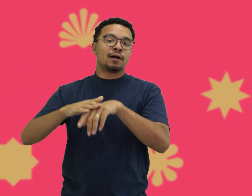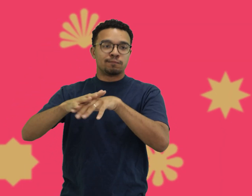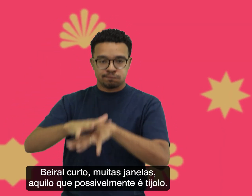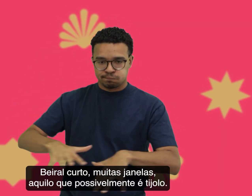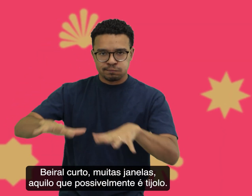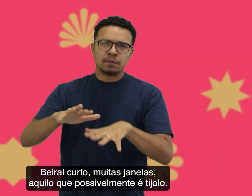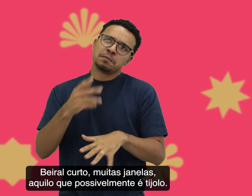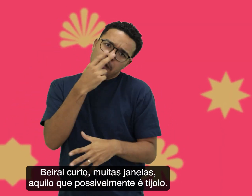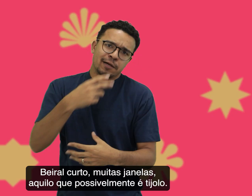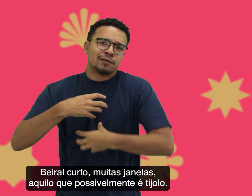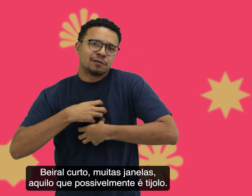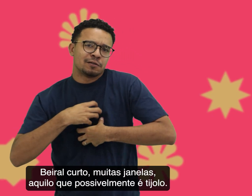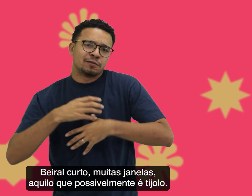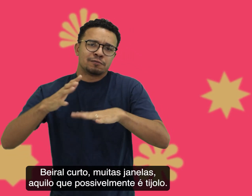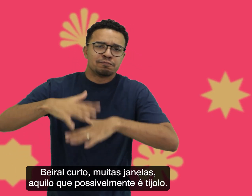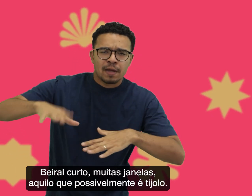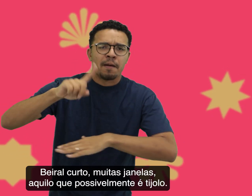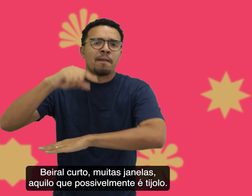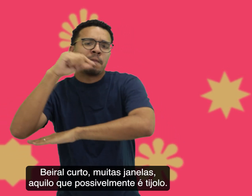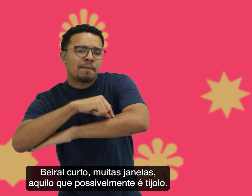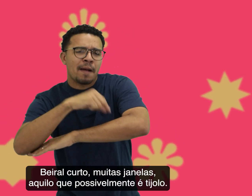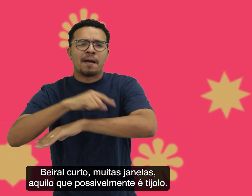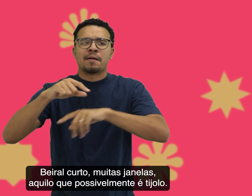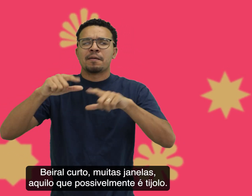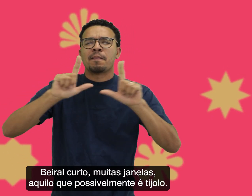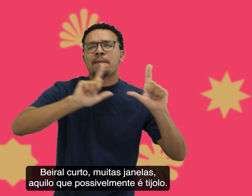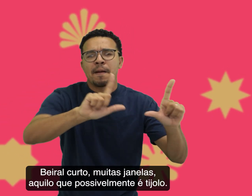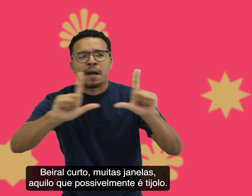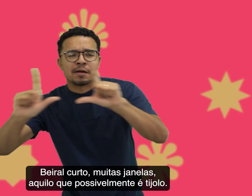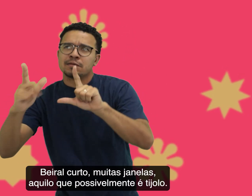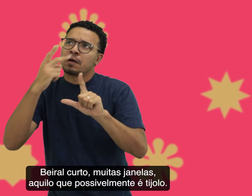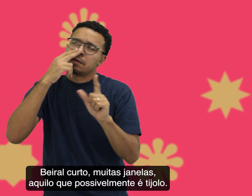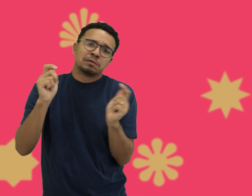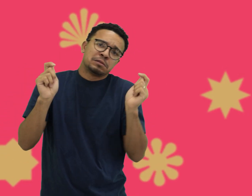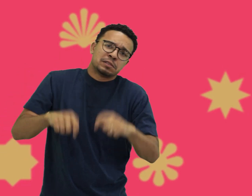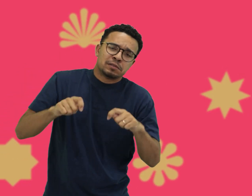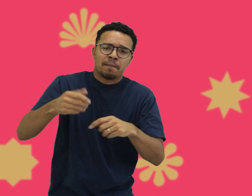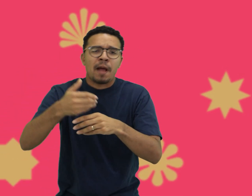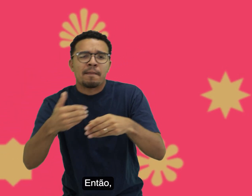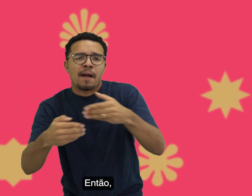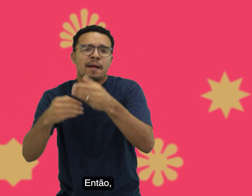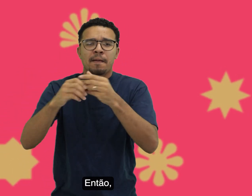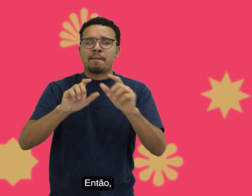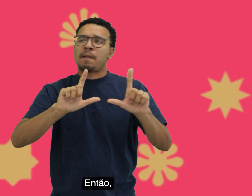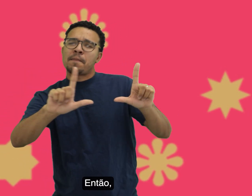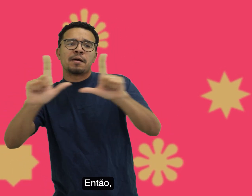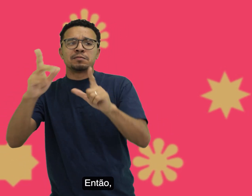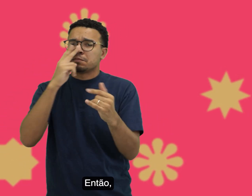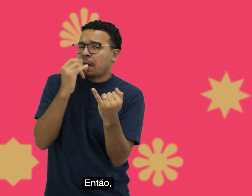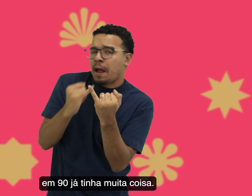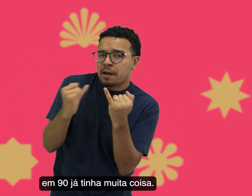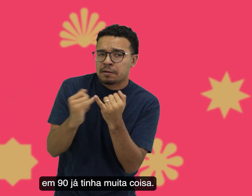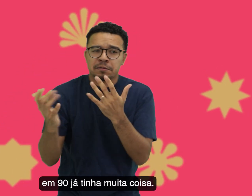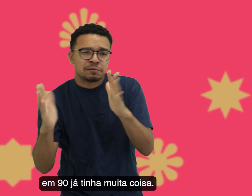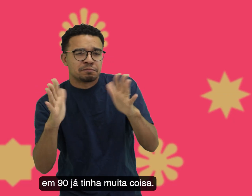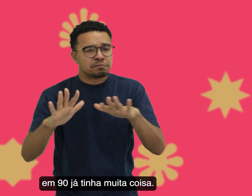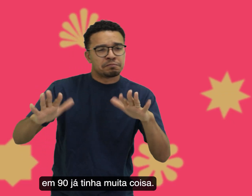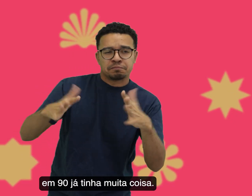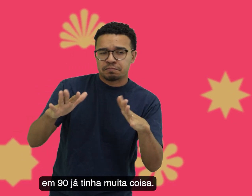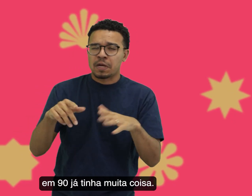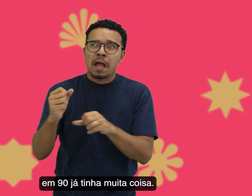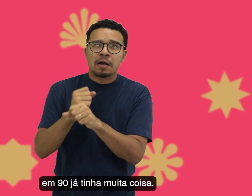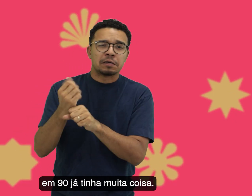características do edifício, beiral curto, muitas janelas, aquilo ali possivelmente é tijolo, né? Então,